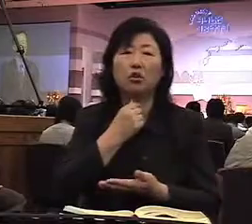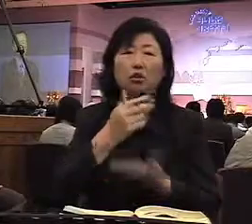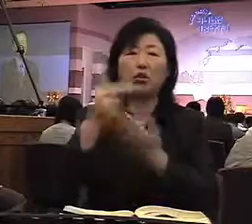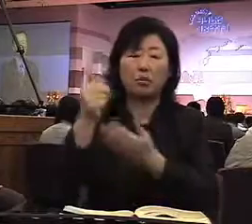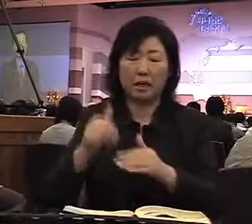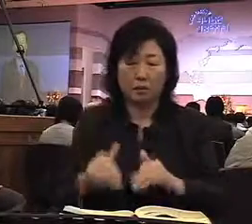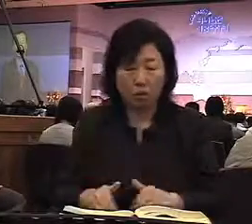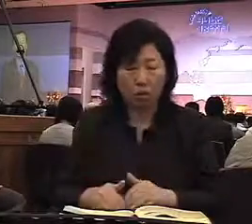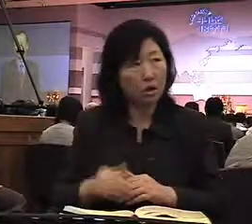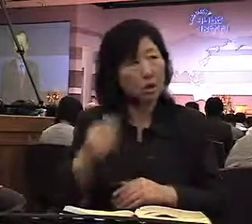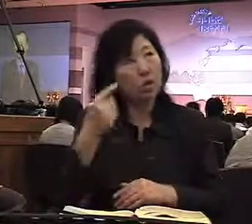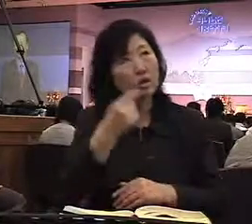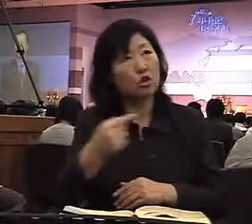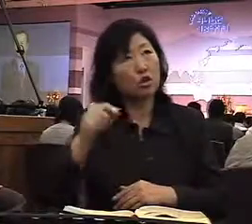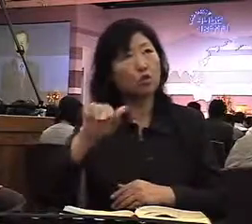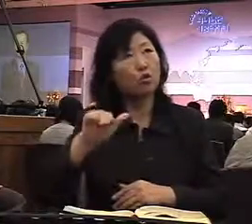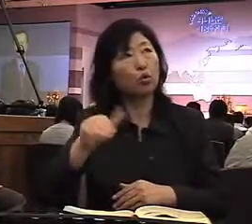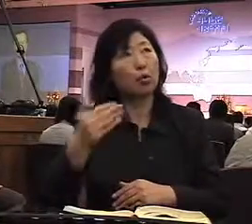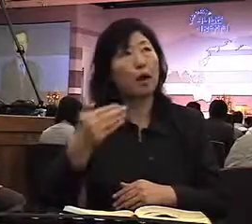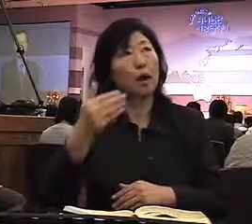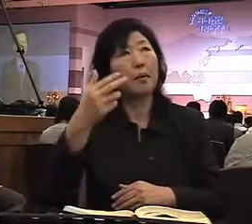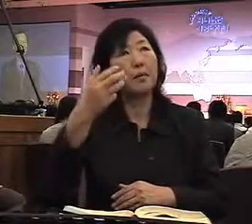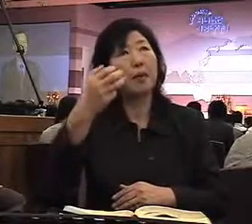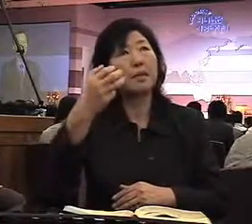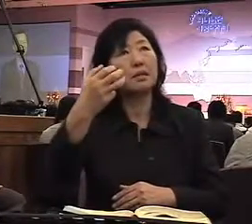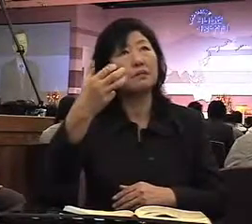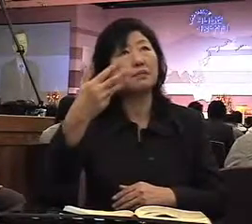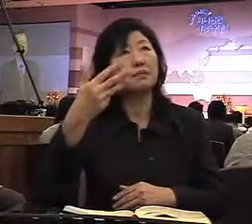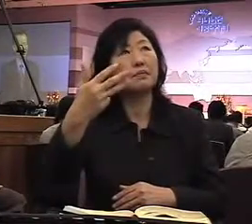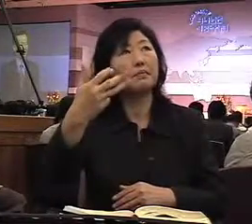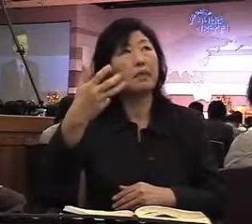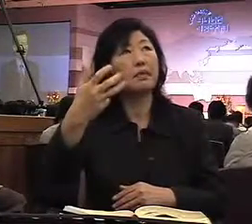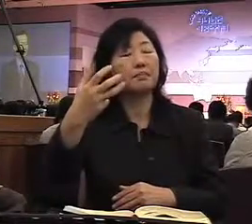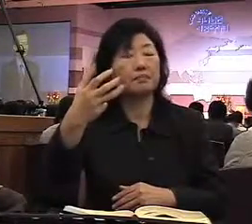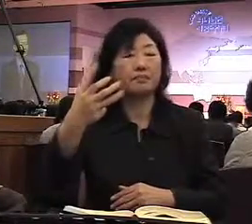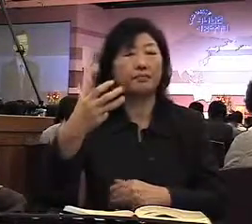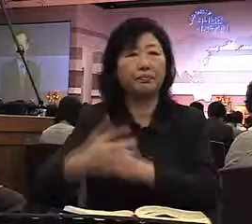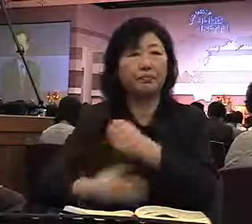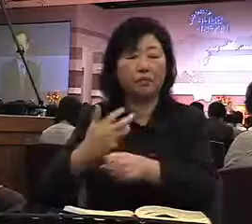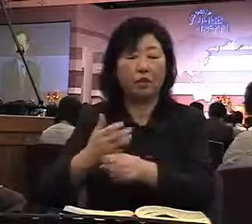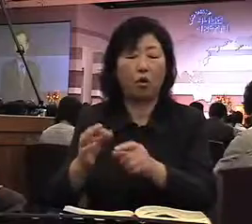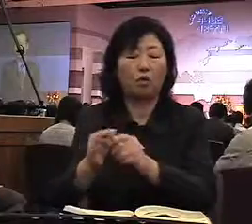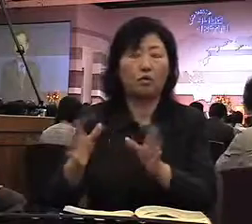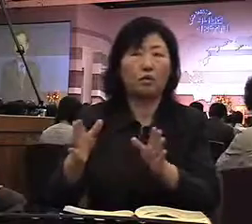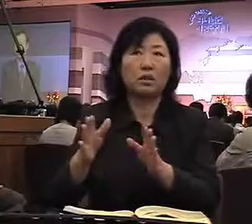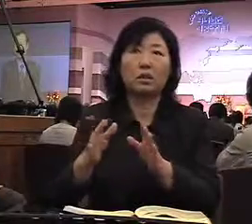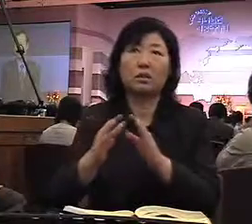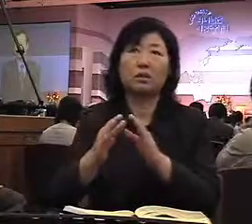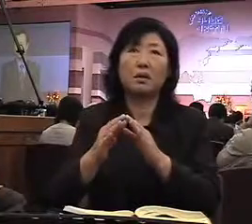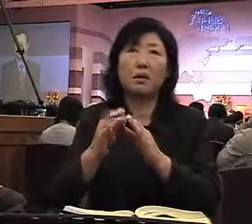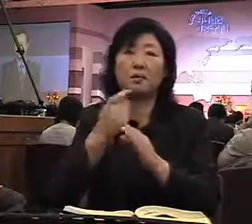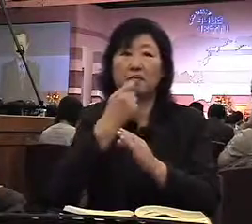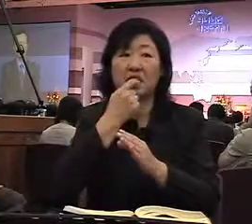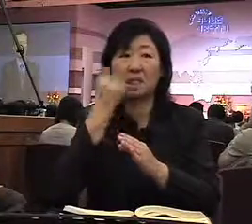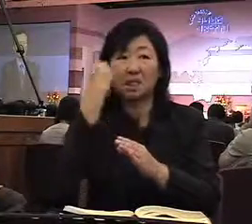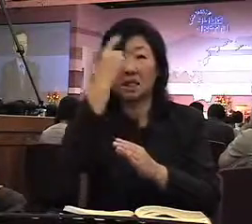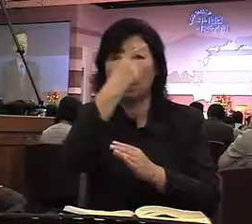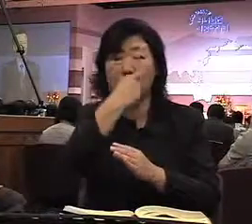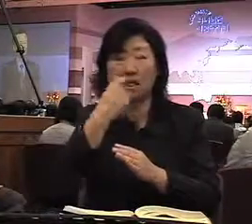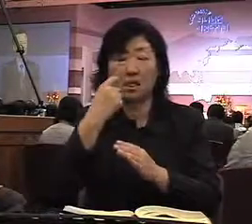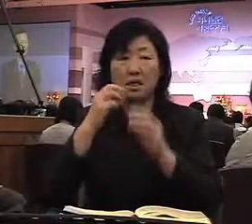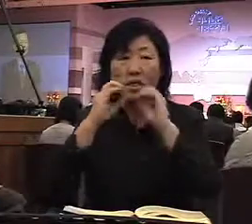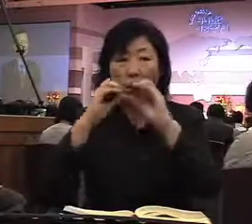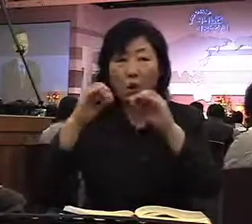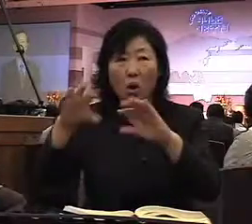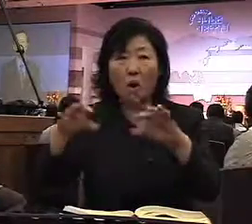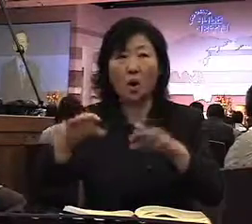1982년부터 정말 그 어려운 서구 아프리카 백인들의 그 묘지라고 불렸던 백인 선교사님들의